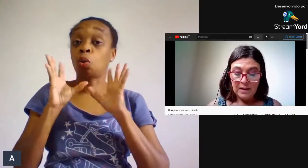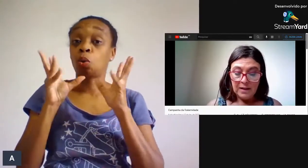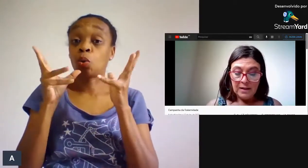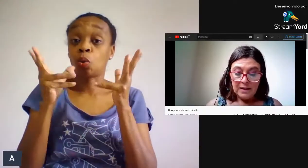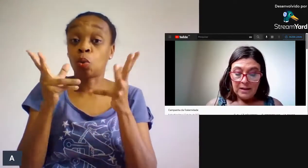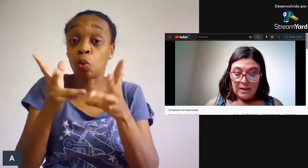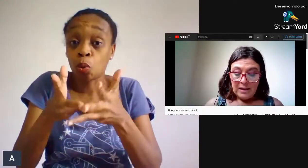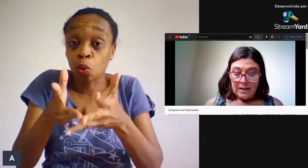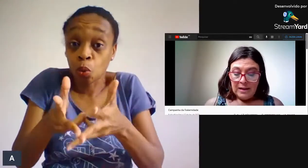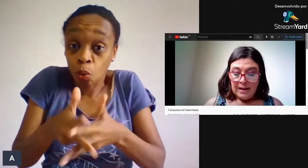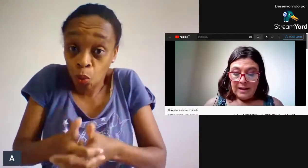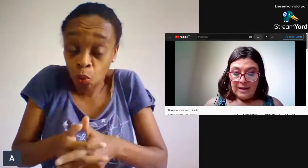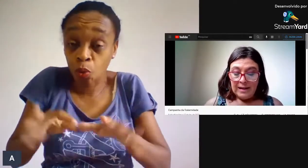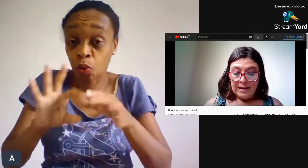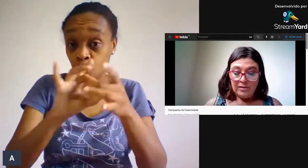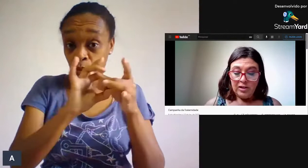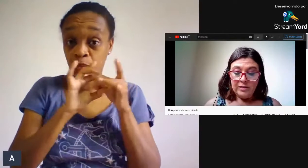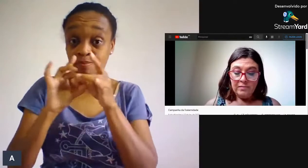né?